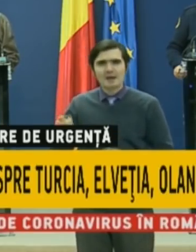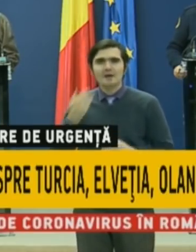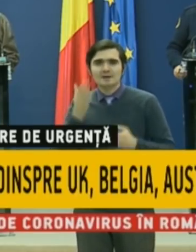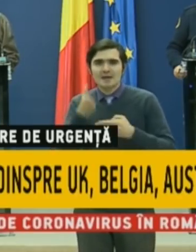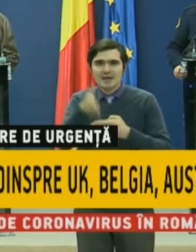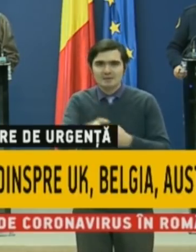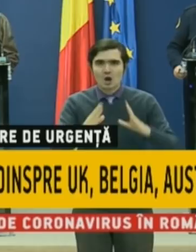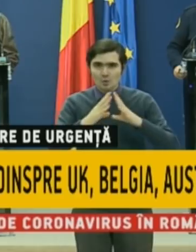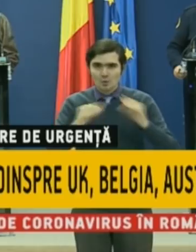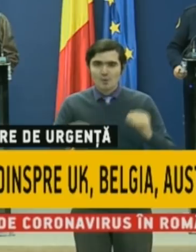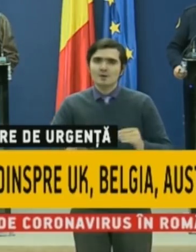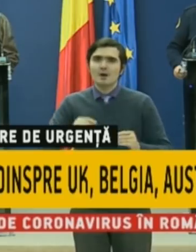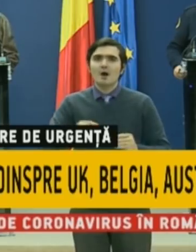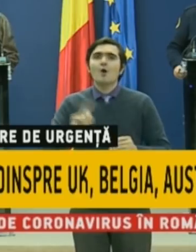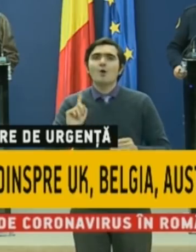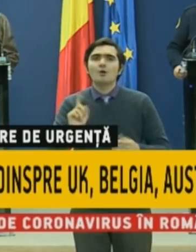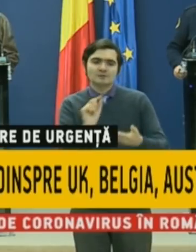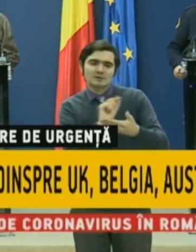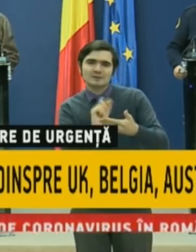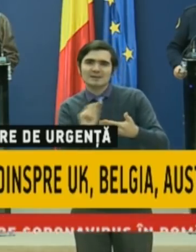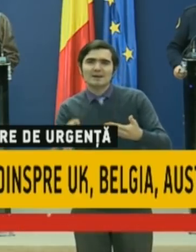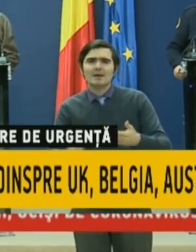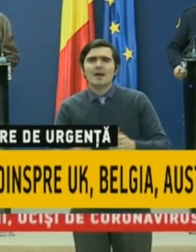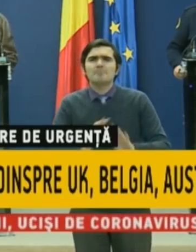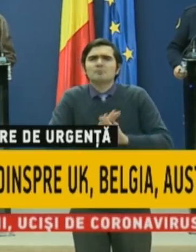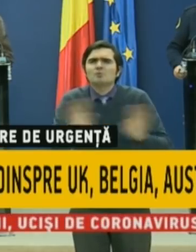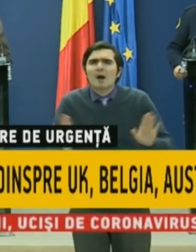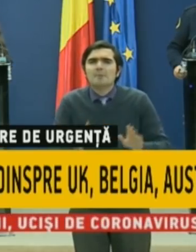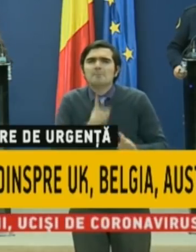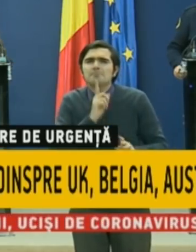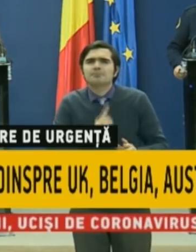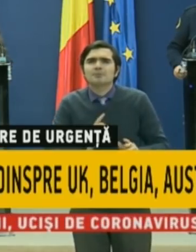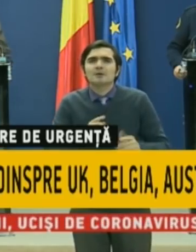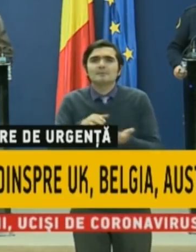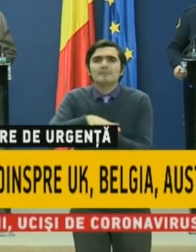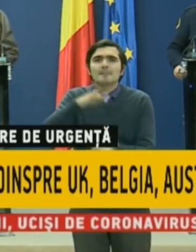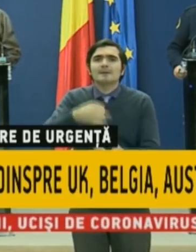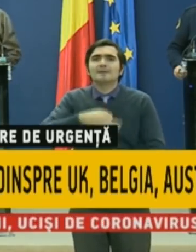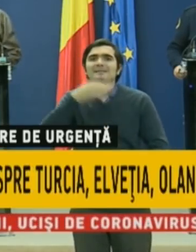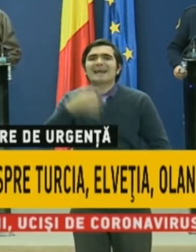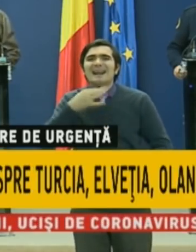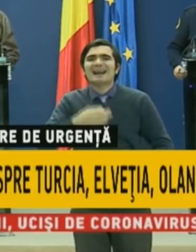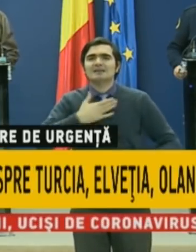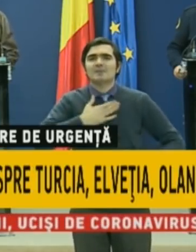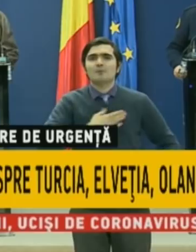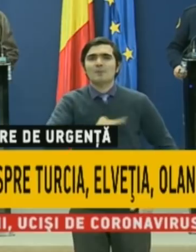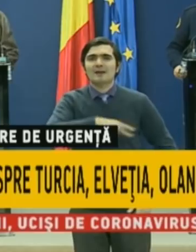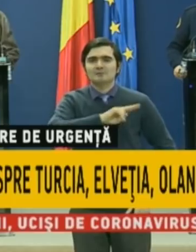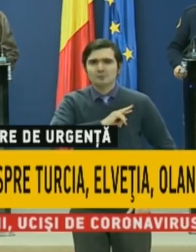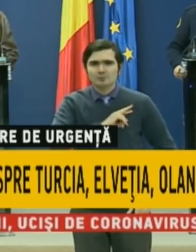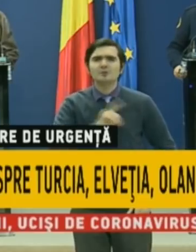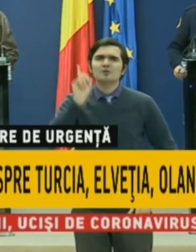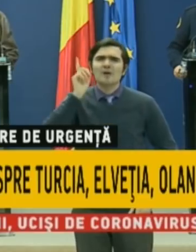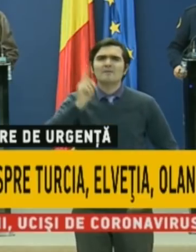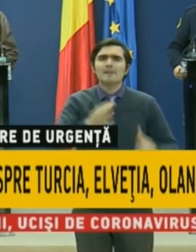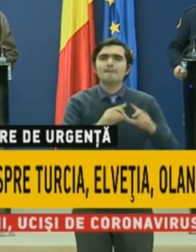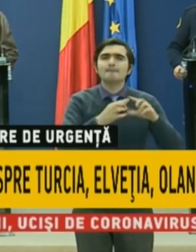intrarea în țară doar o declarație pe proprie răspundere într-un model stabilit de